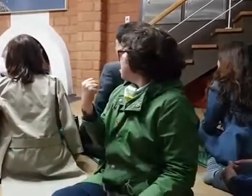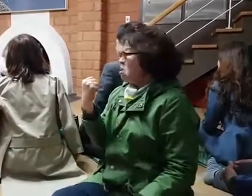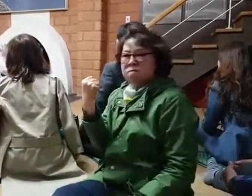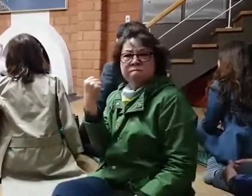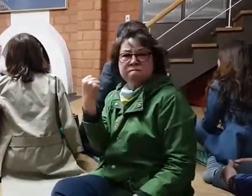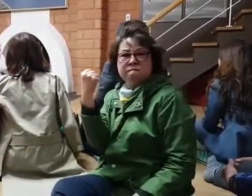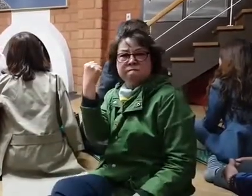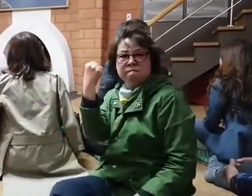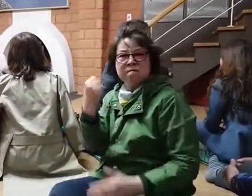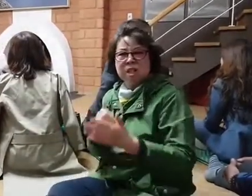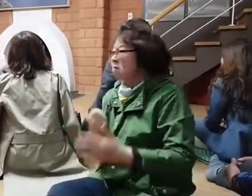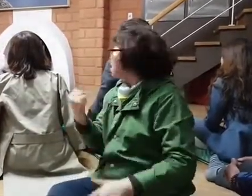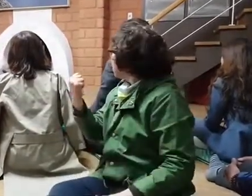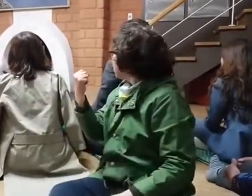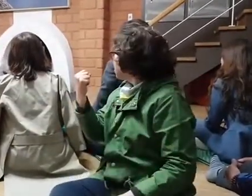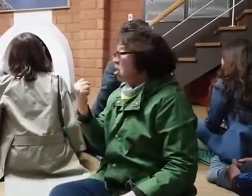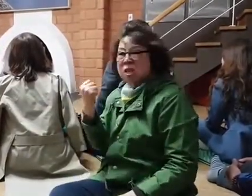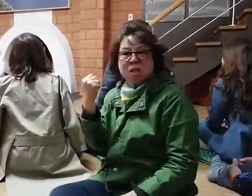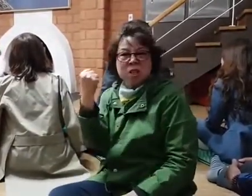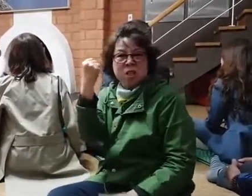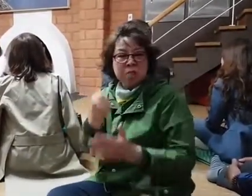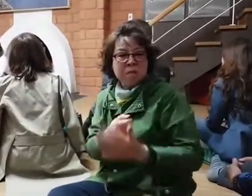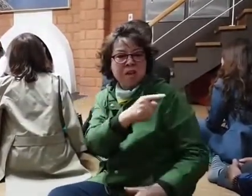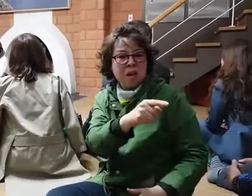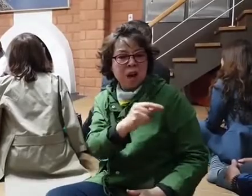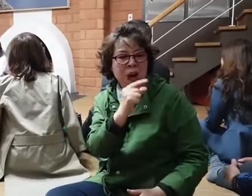하니까 너희들 아그네스기는 뭔지 안다.